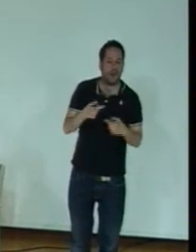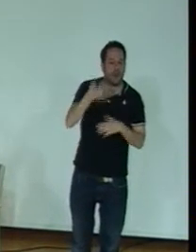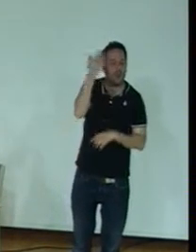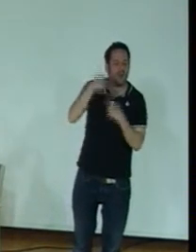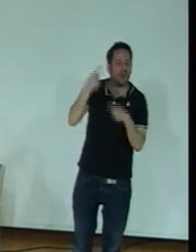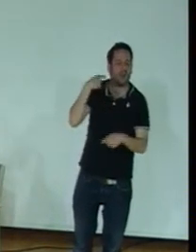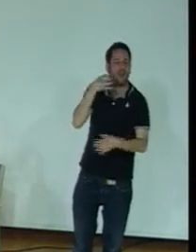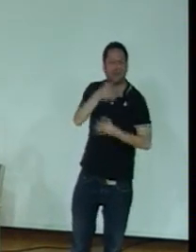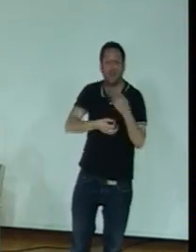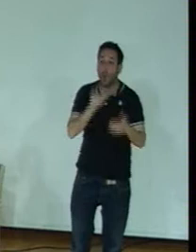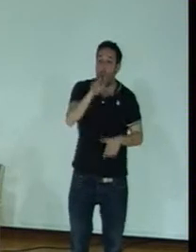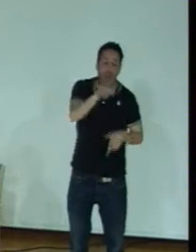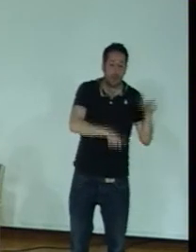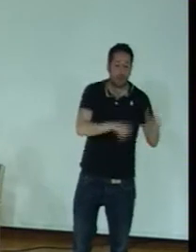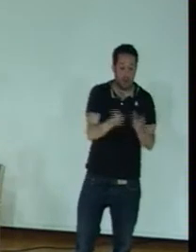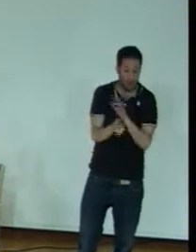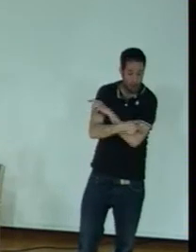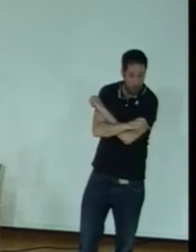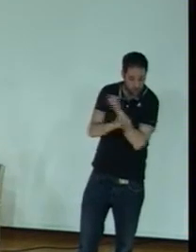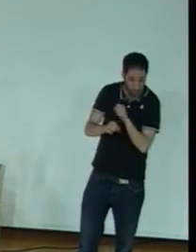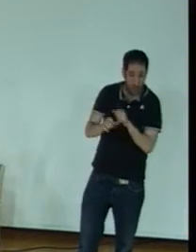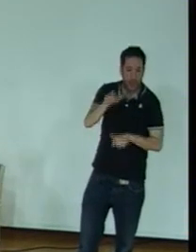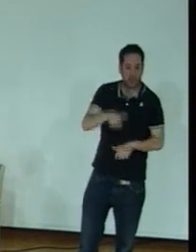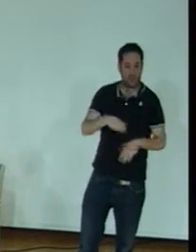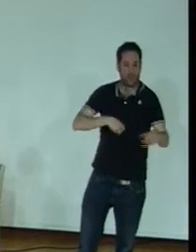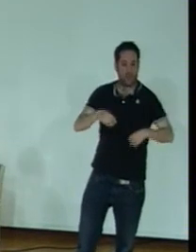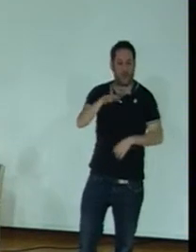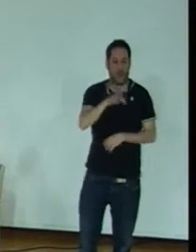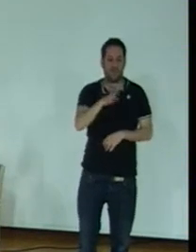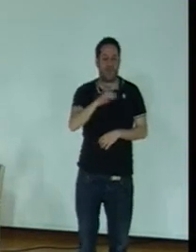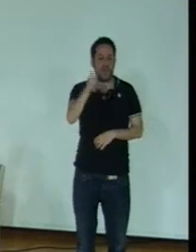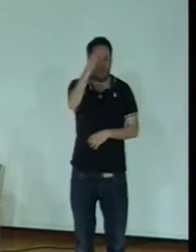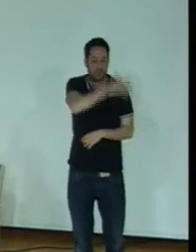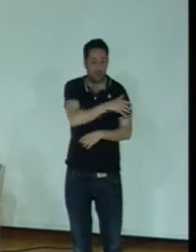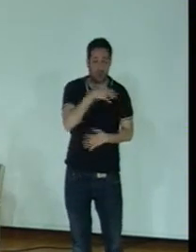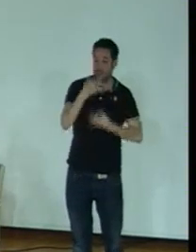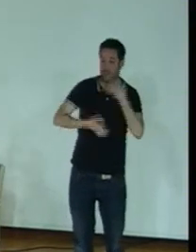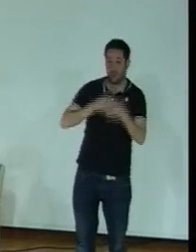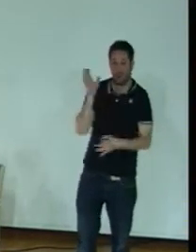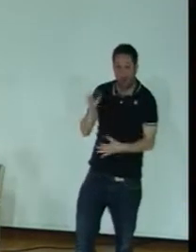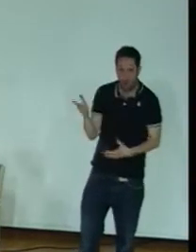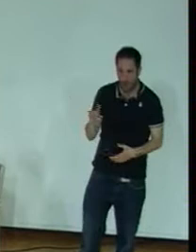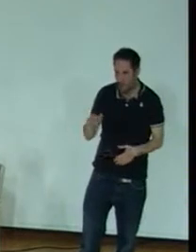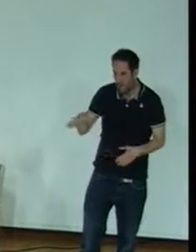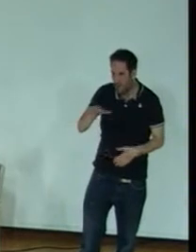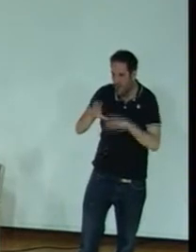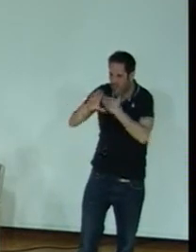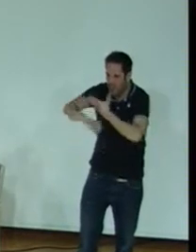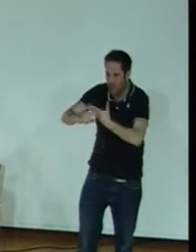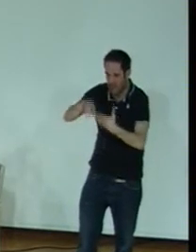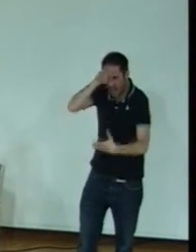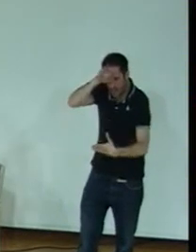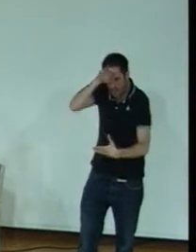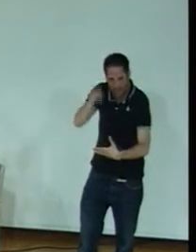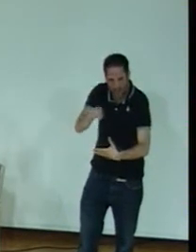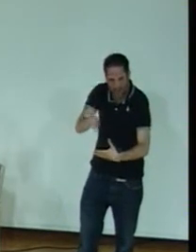dernier, ou comme d'autres personnes depuis les attentats, le directeur du FBI, par exemple, récemment. Il y a tout un discours diabolisant le chiffrement,